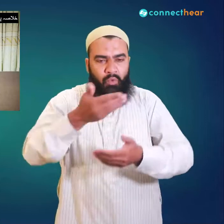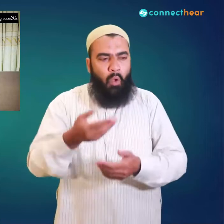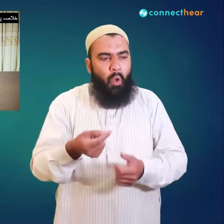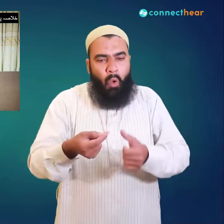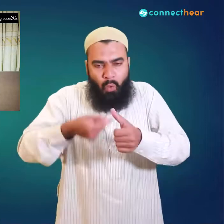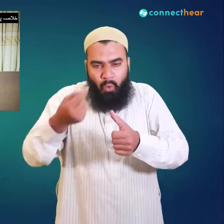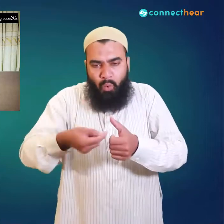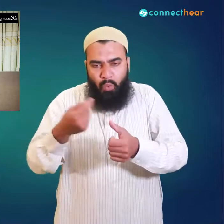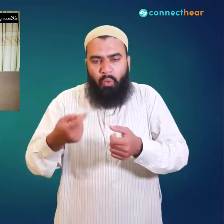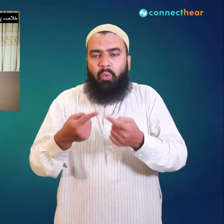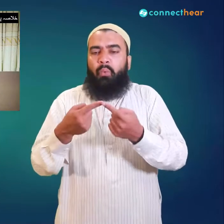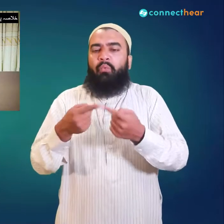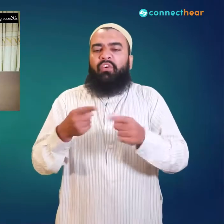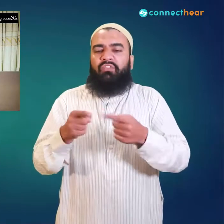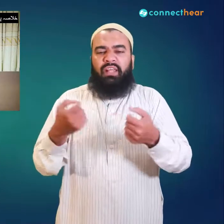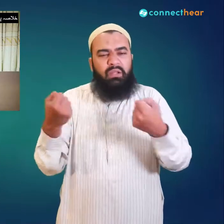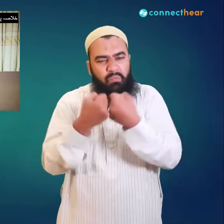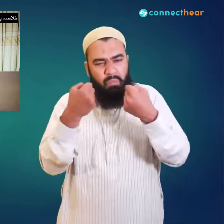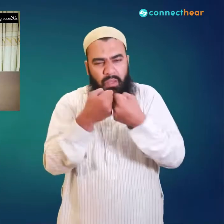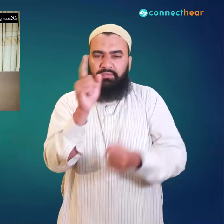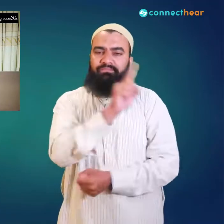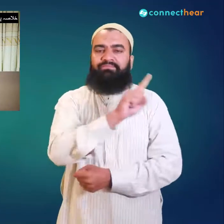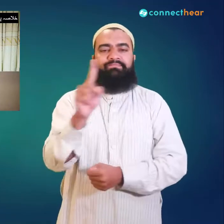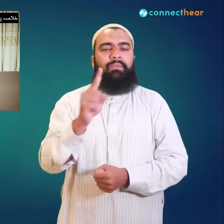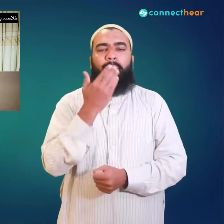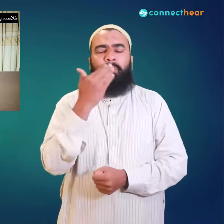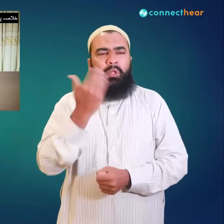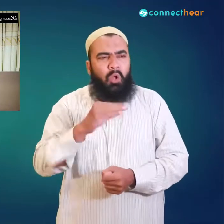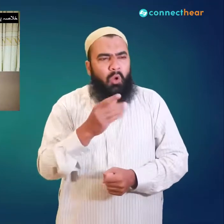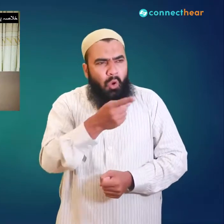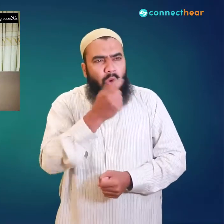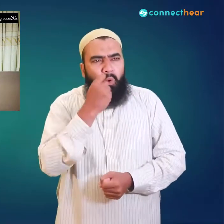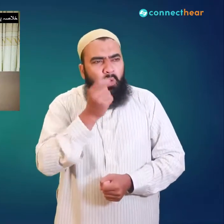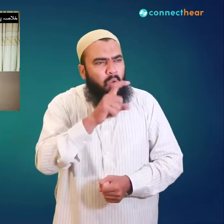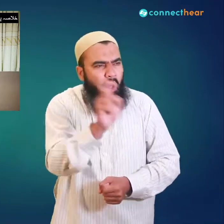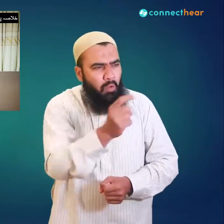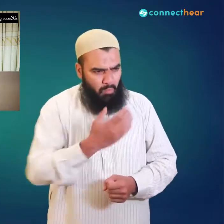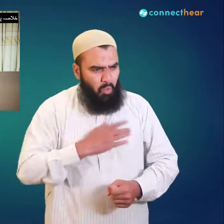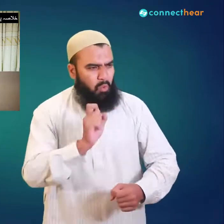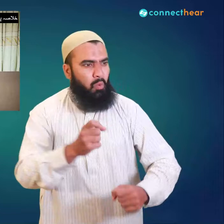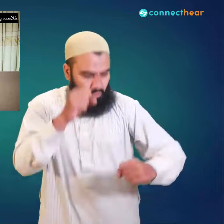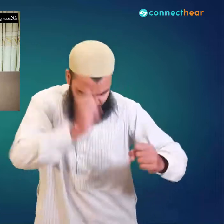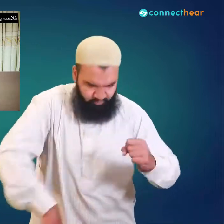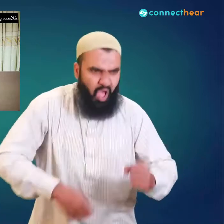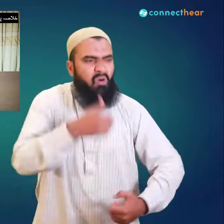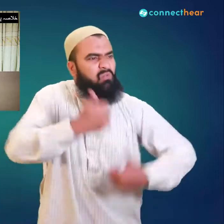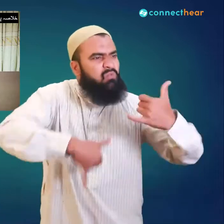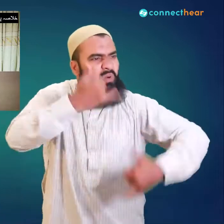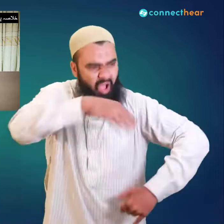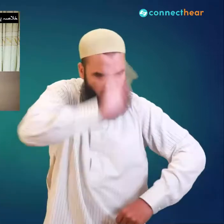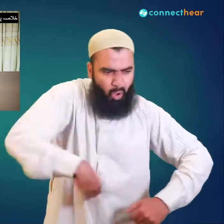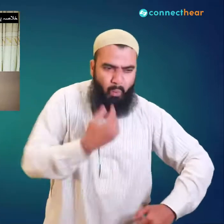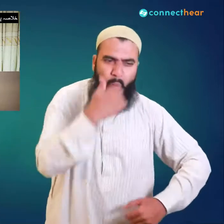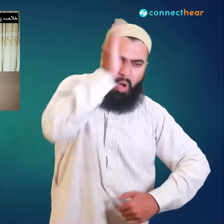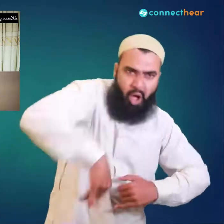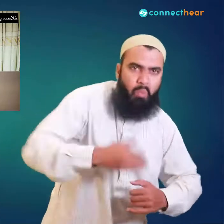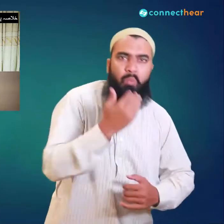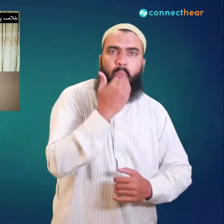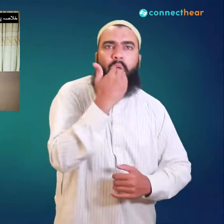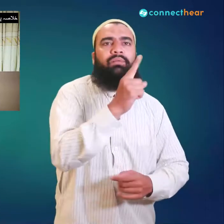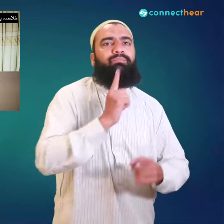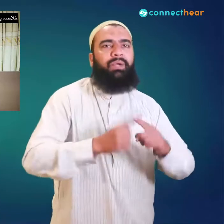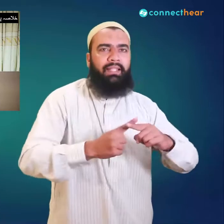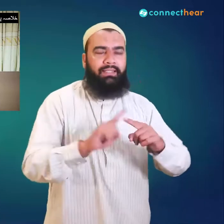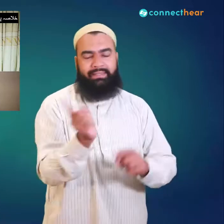نہ کرو، تنازع نہ کرو، جھگڑا نہ کرو۔ اس سے اتحاد اور اتفاق کی اہمیت پر روشنی پڑتی